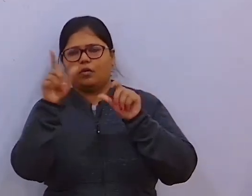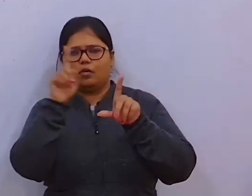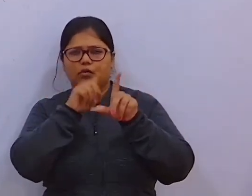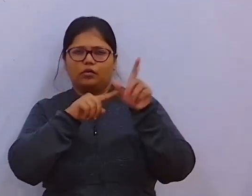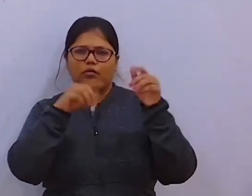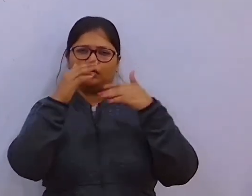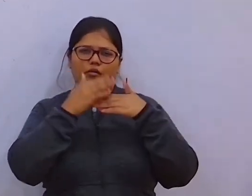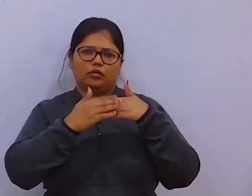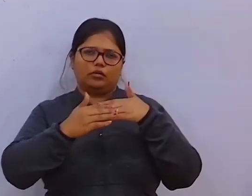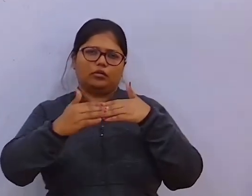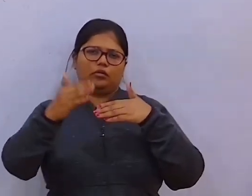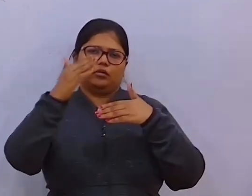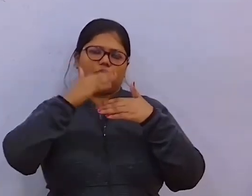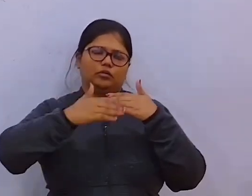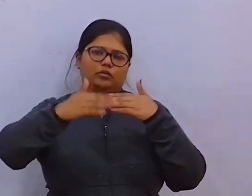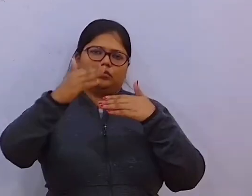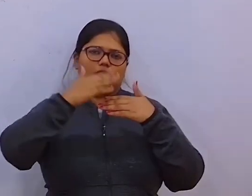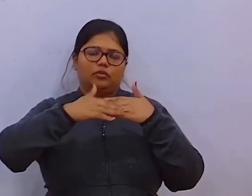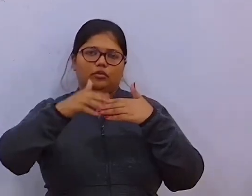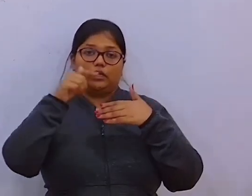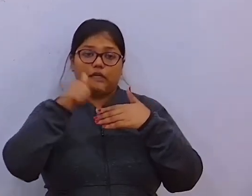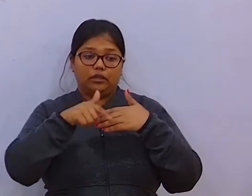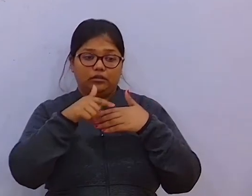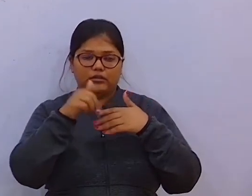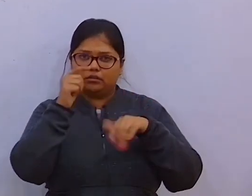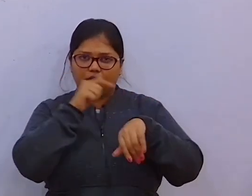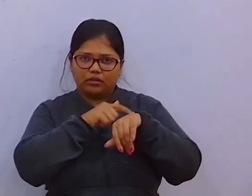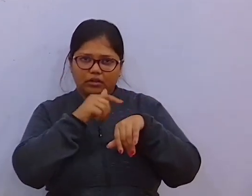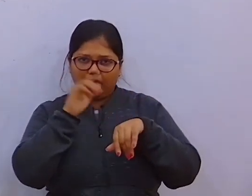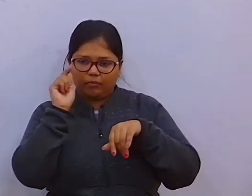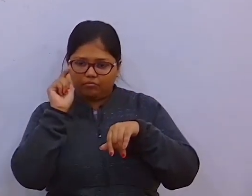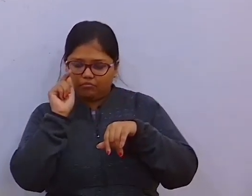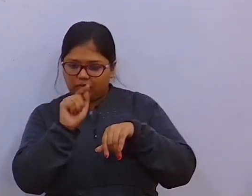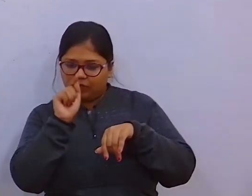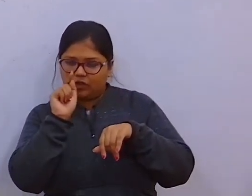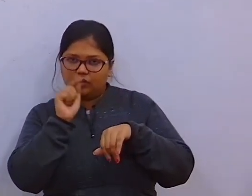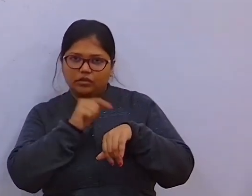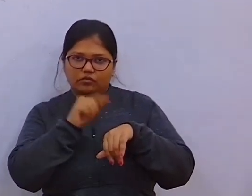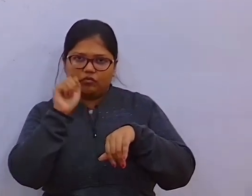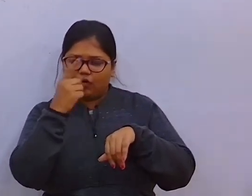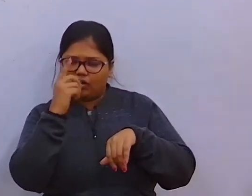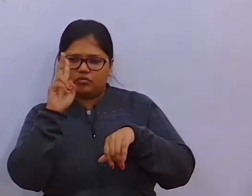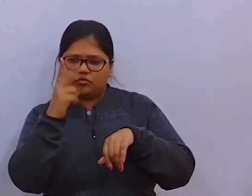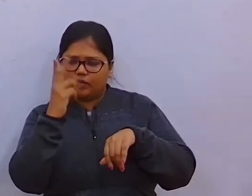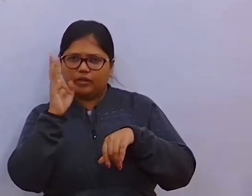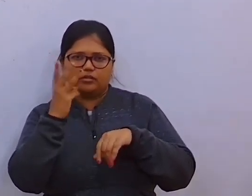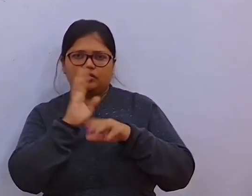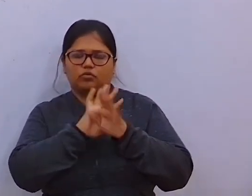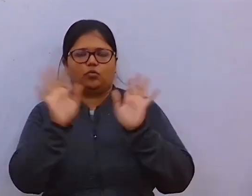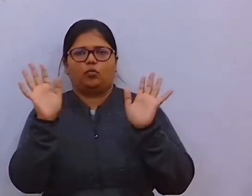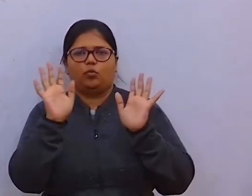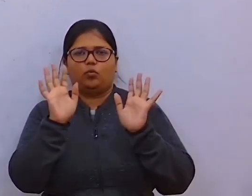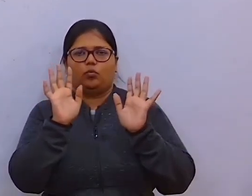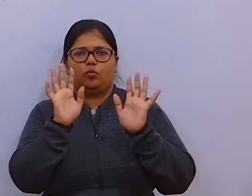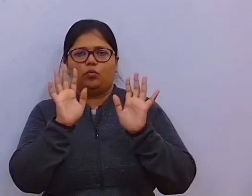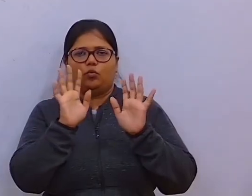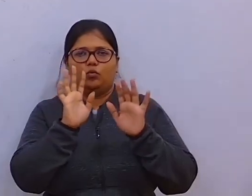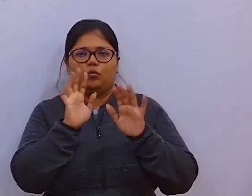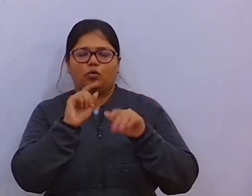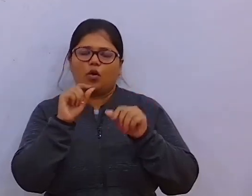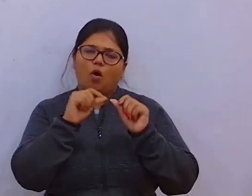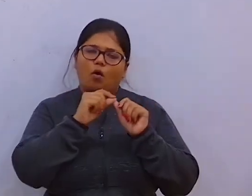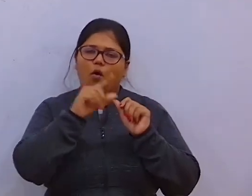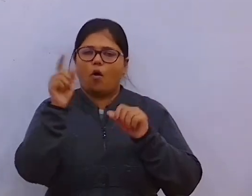नहीं कि पर्टिकुलर किसी ऋतु पे आए वो, ठीक है। ये जो पवने हैं, ये विंड्स हैं, ये सालों भर बहते रहती